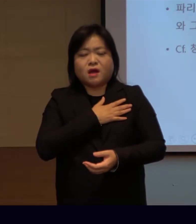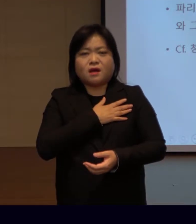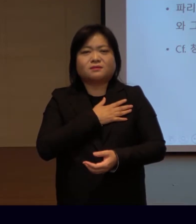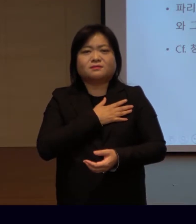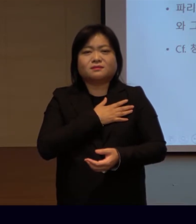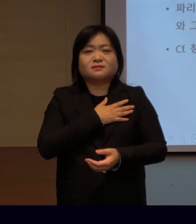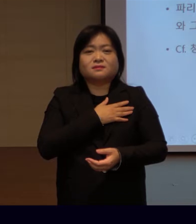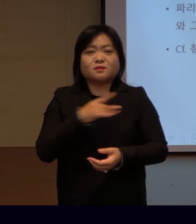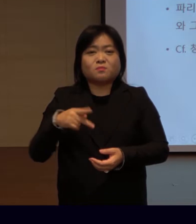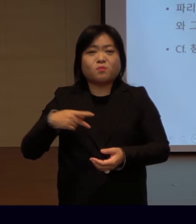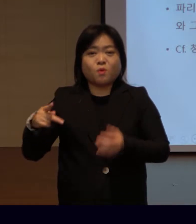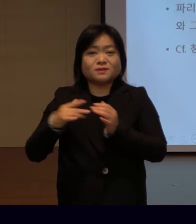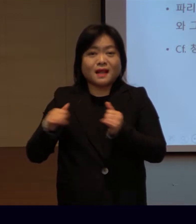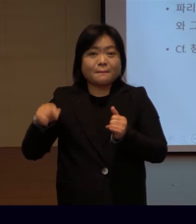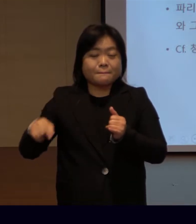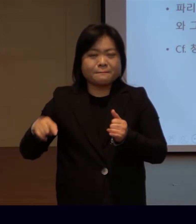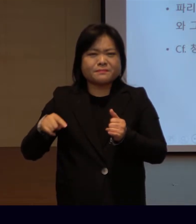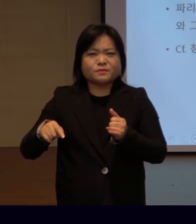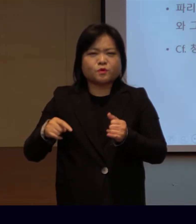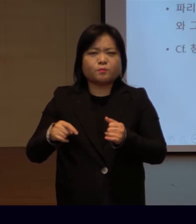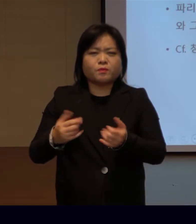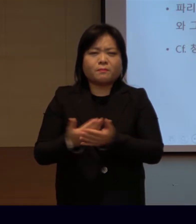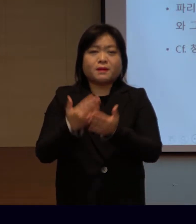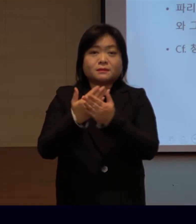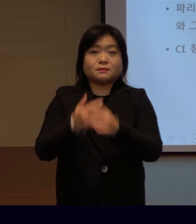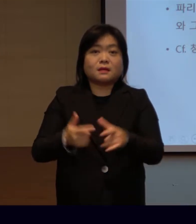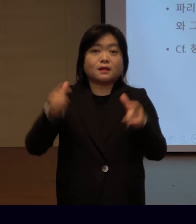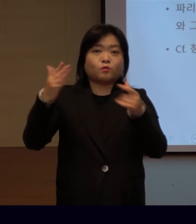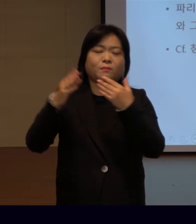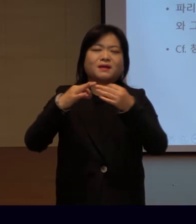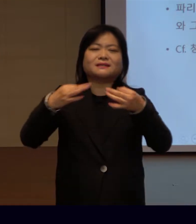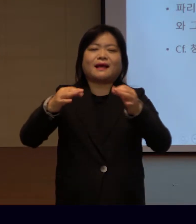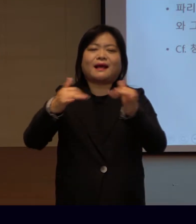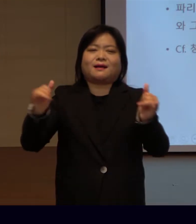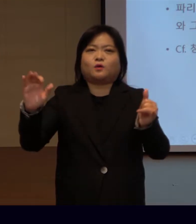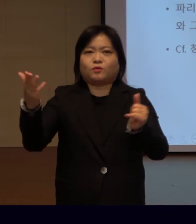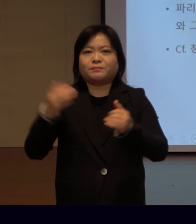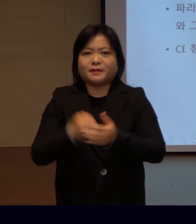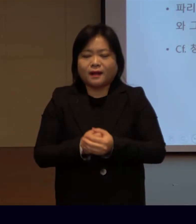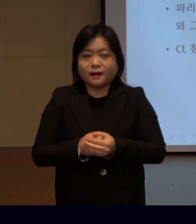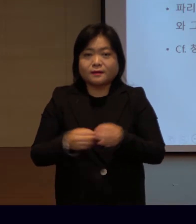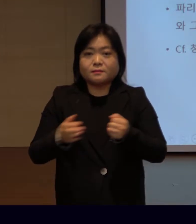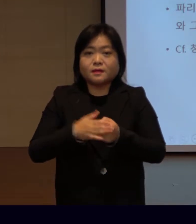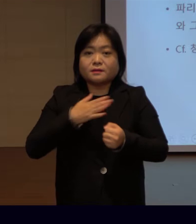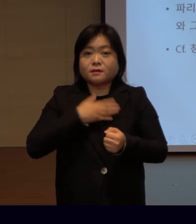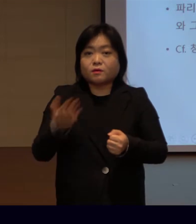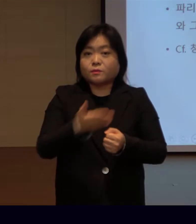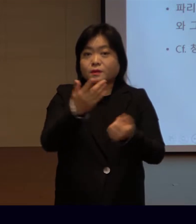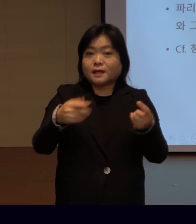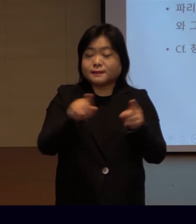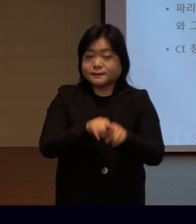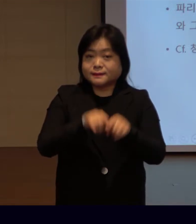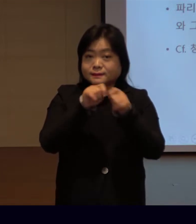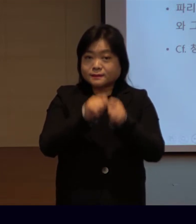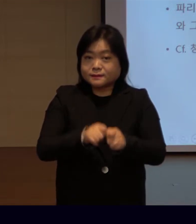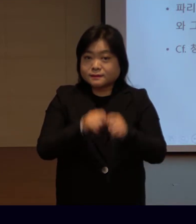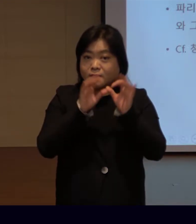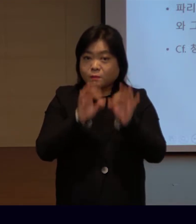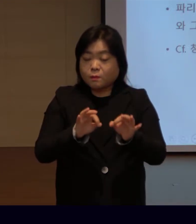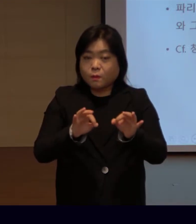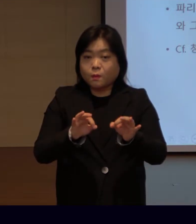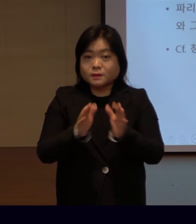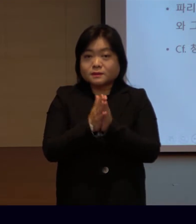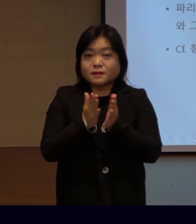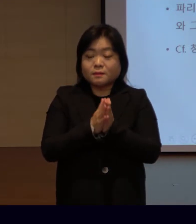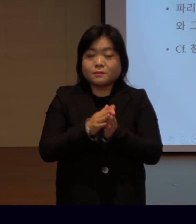조금 더 커지면 은행가가 되는 겁니다. 그래서 제가 여러분들하고 같이 살펴볼 구체적인 작품은